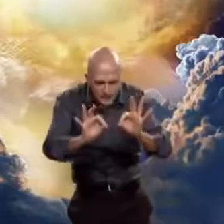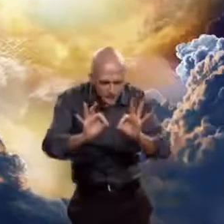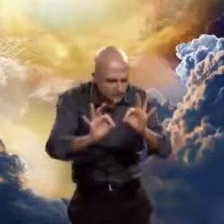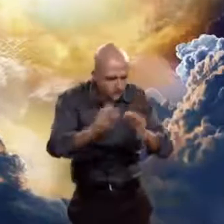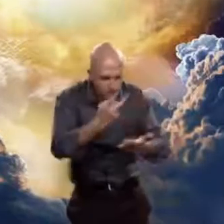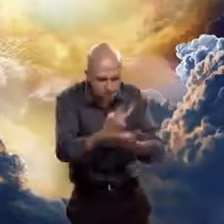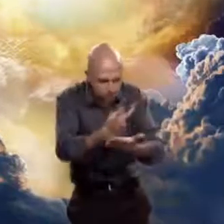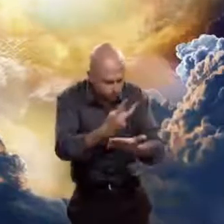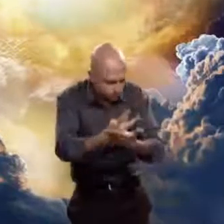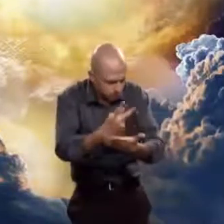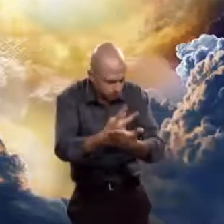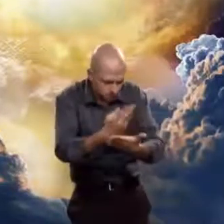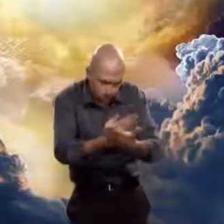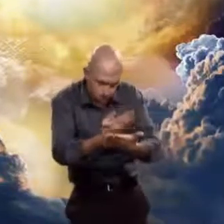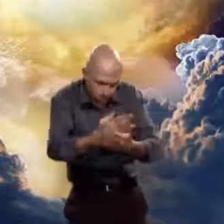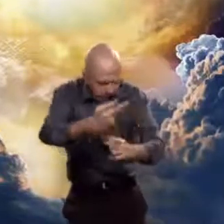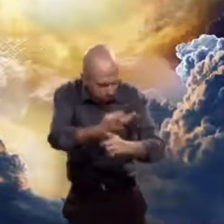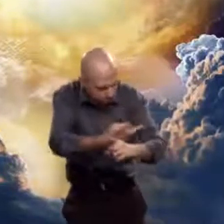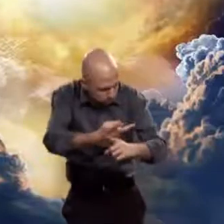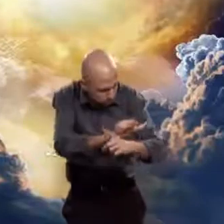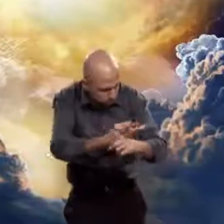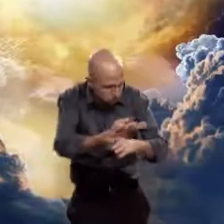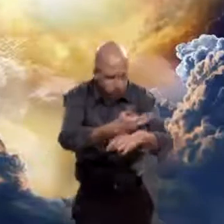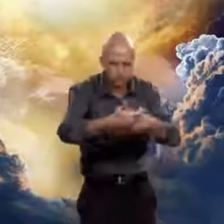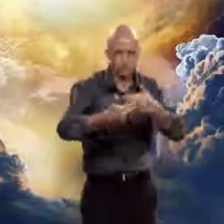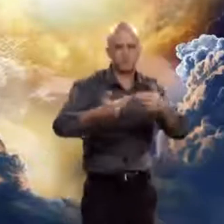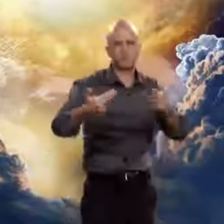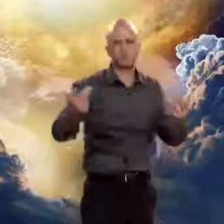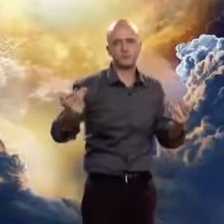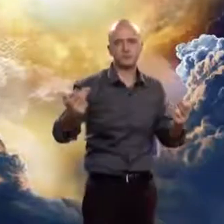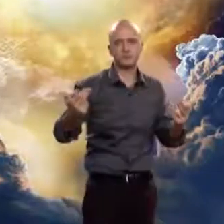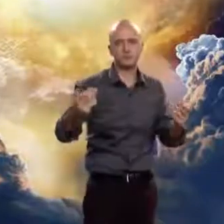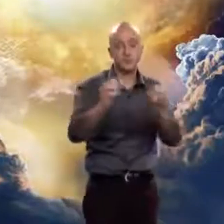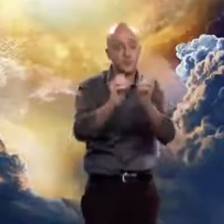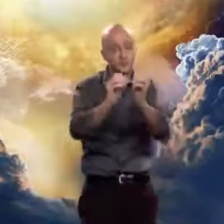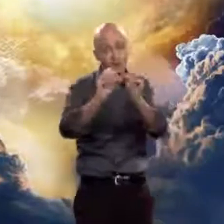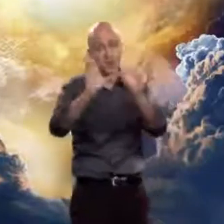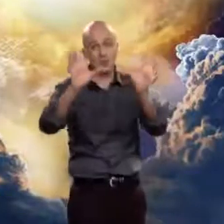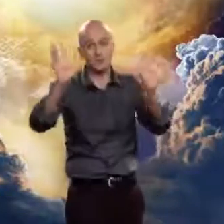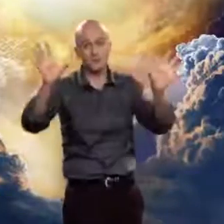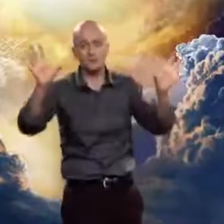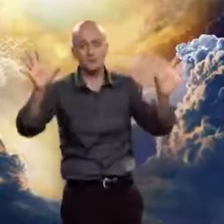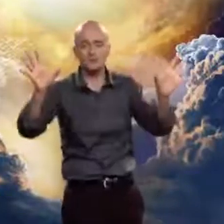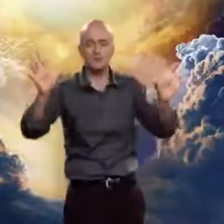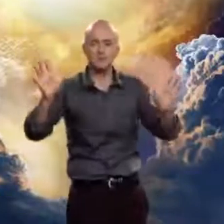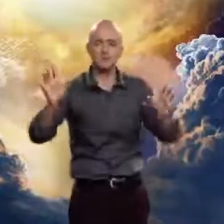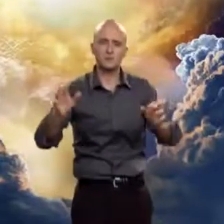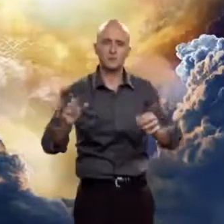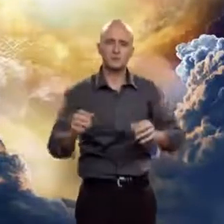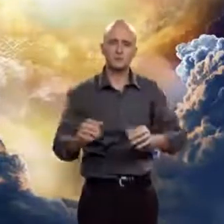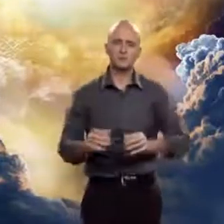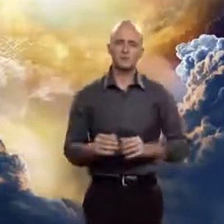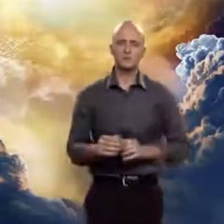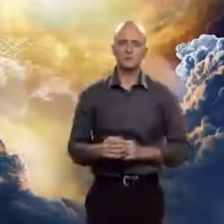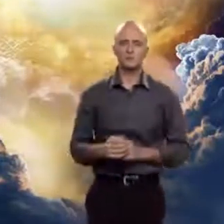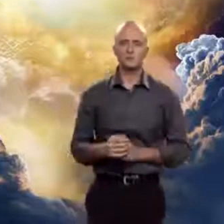estaremos rejeitando-a na prática e, assim, escolhendo as trevas em vez da luz. A ignorância não é